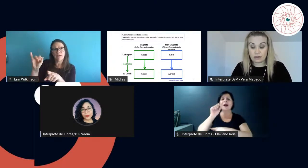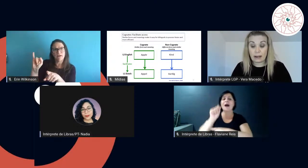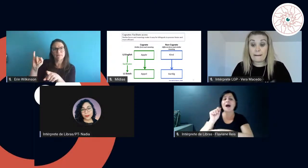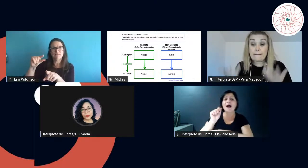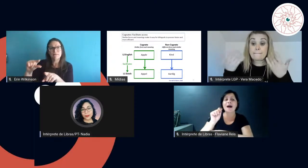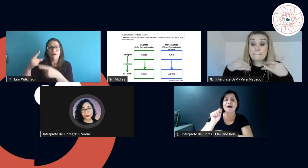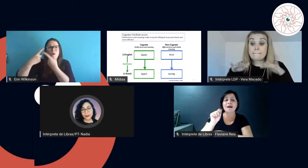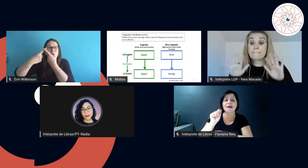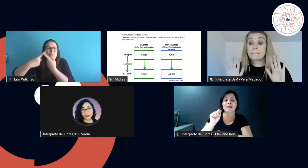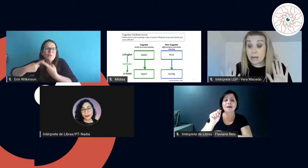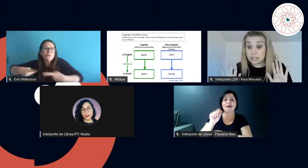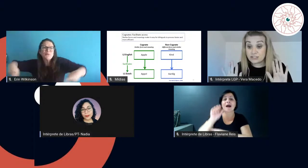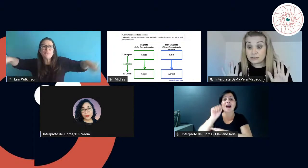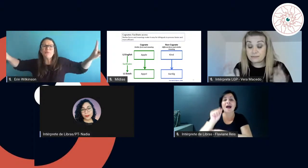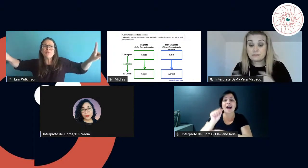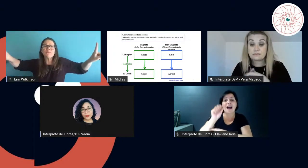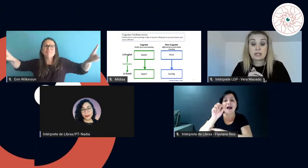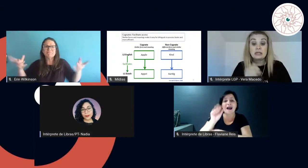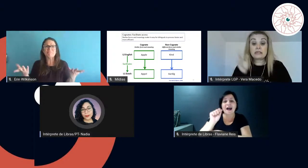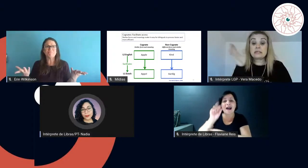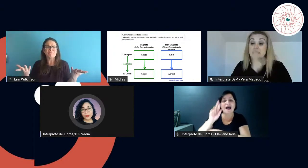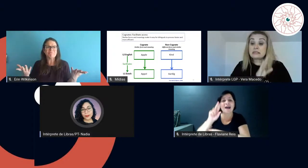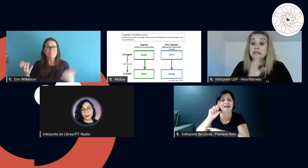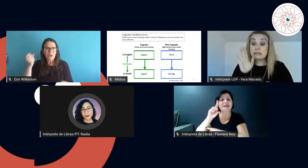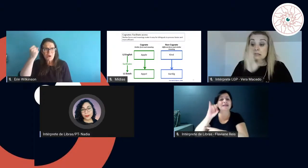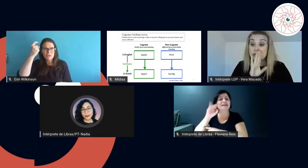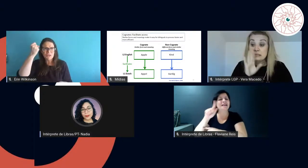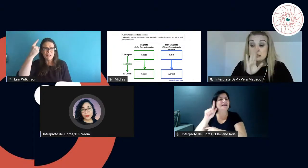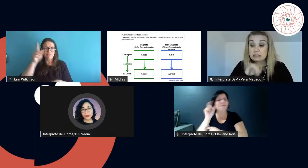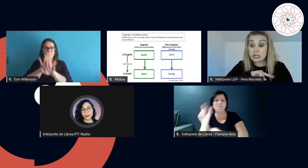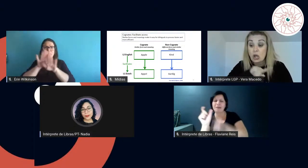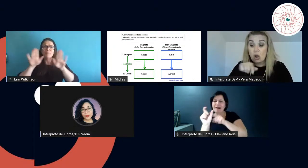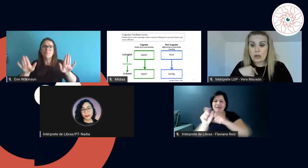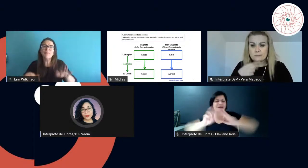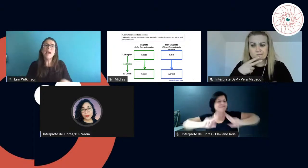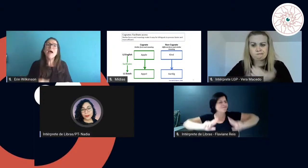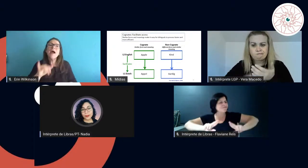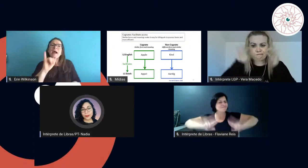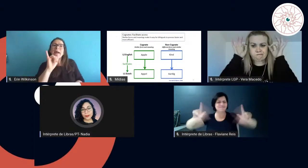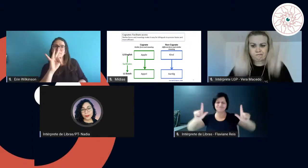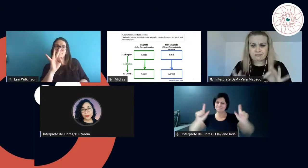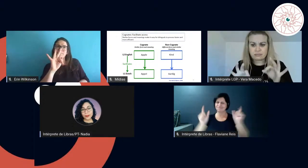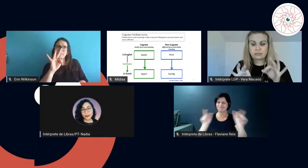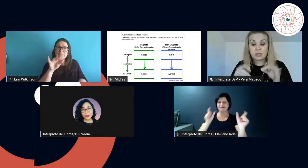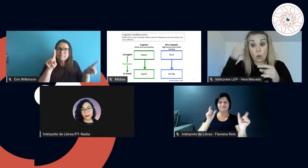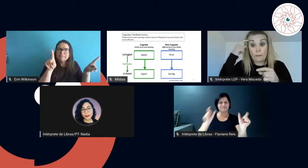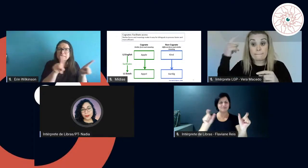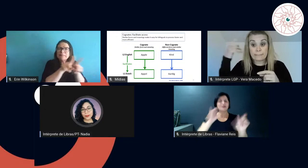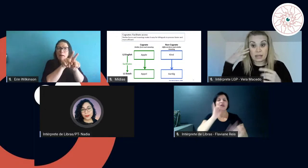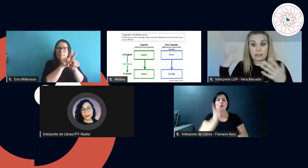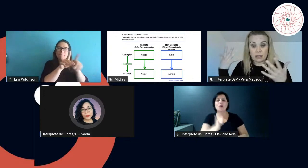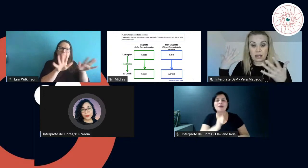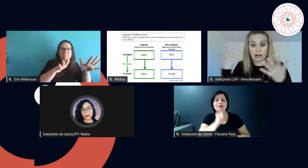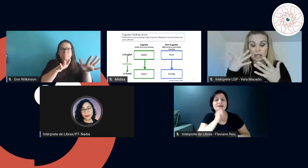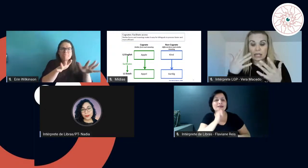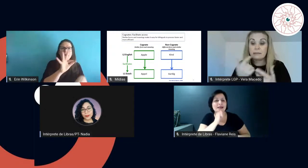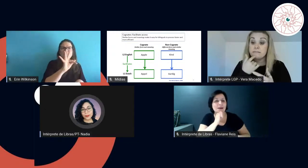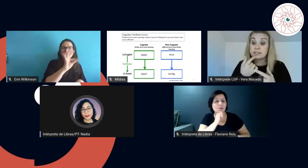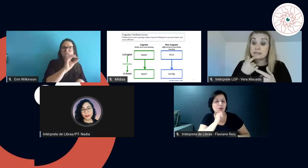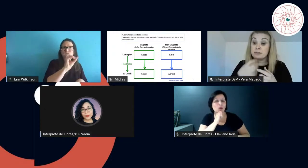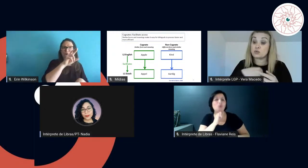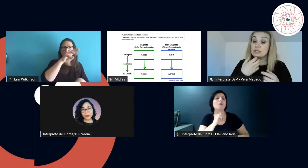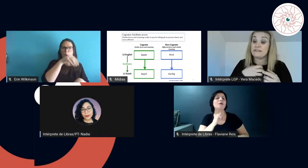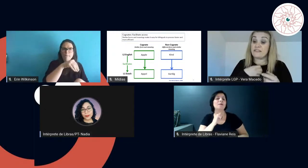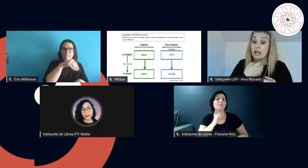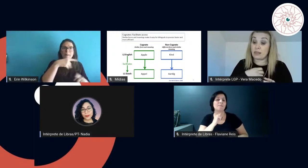Porém, se nós formos realmente compreender, entender o